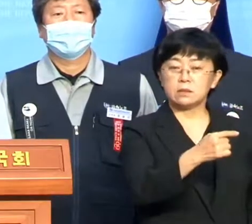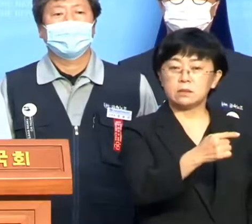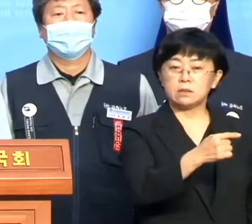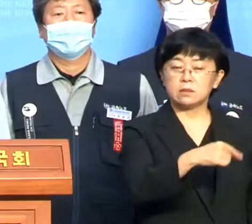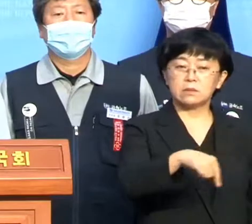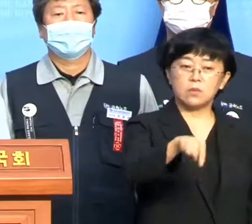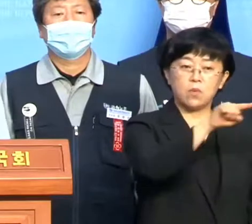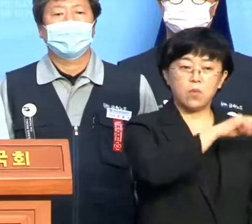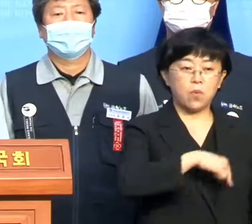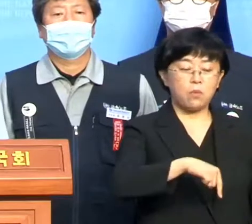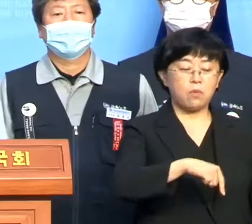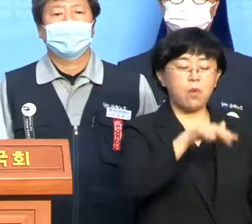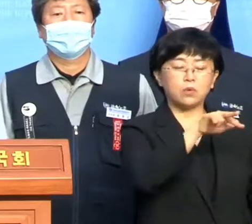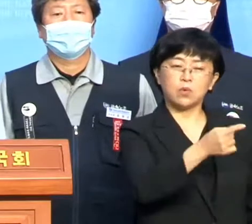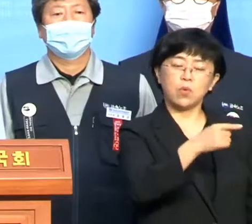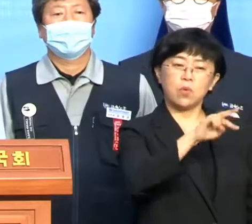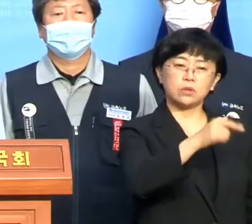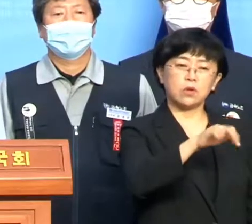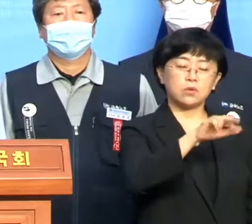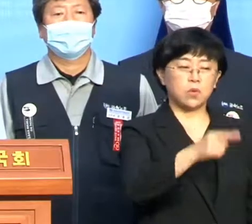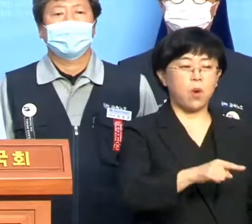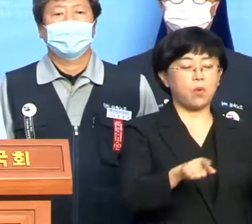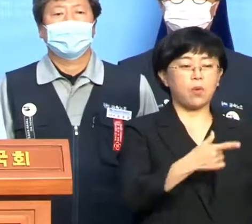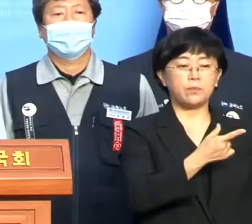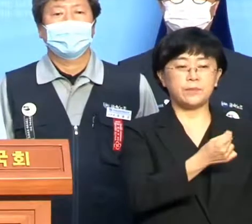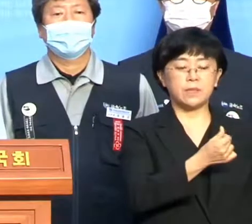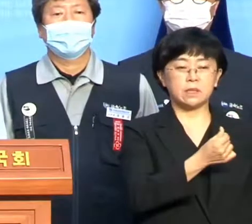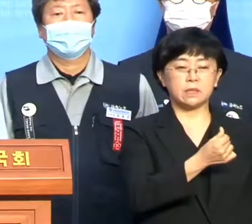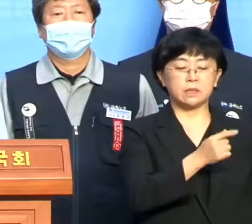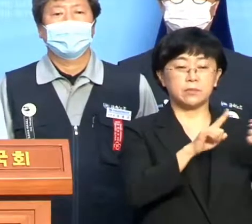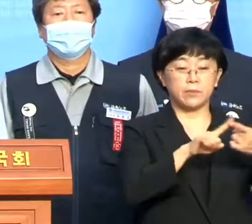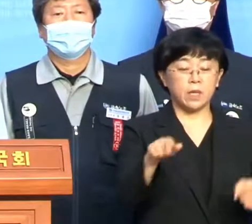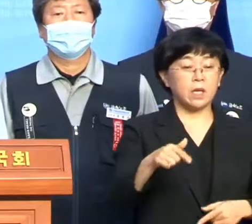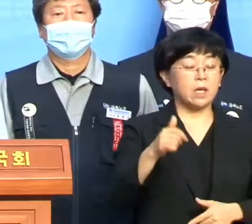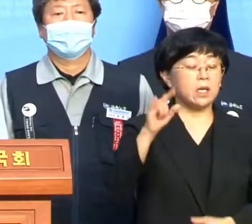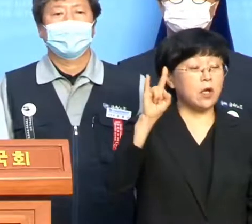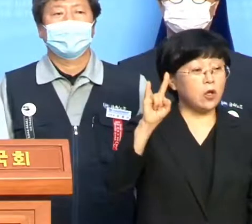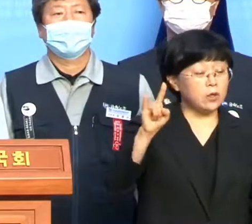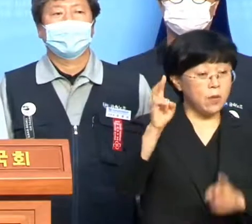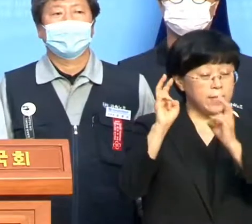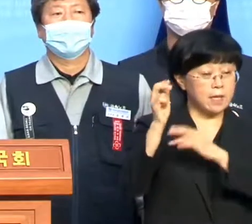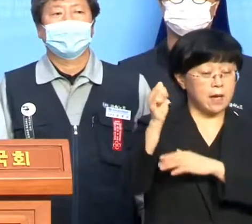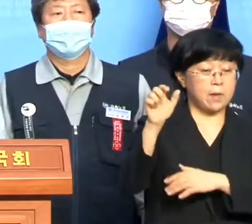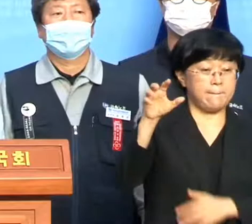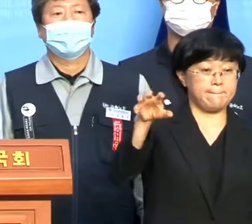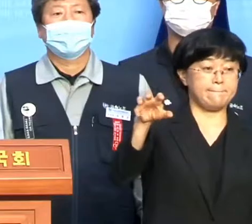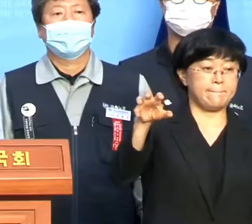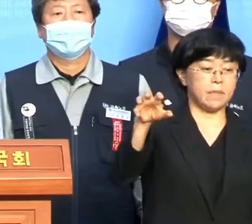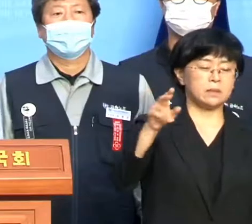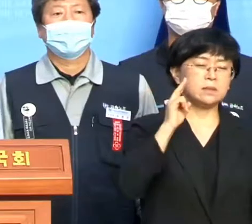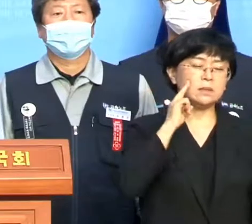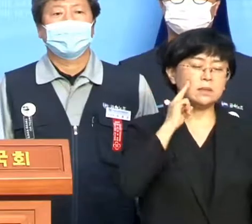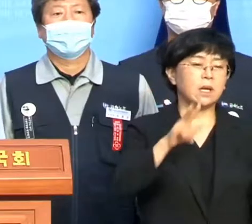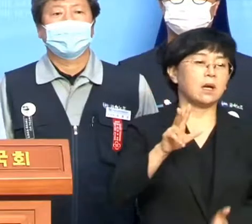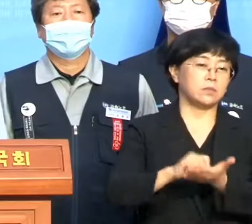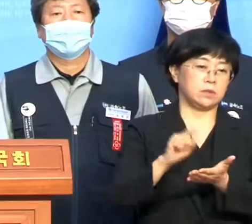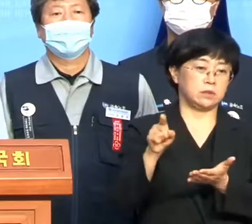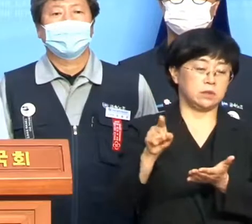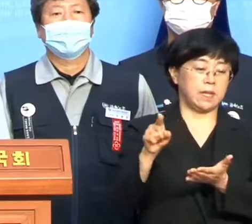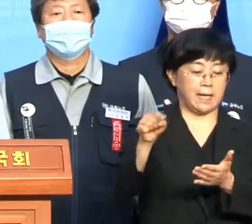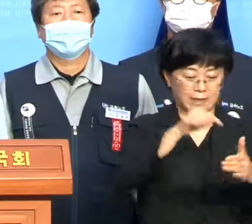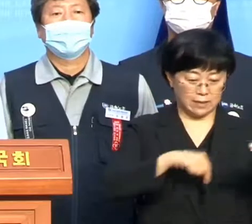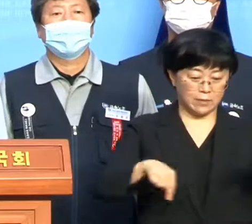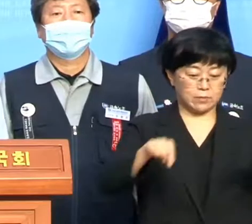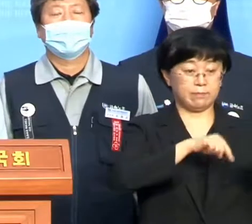어그 조선소가 비슷한 양상을 보이고 있다고 하는데요 특히 현대중공업이 심각하다고 합니다